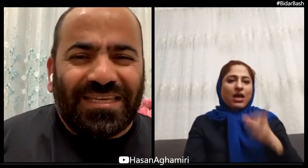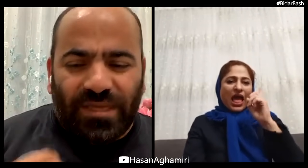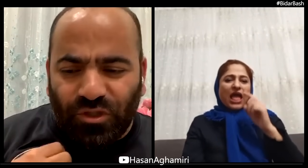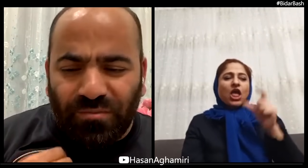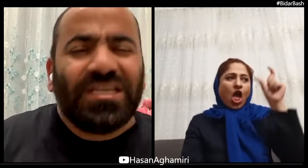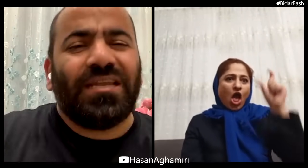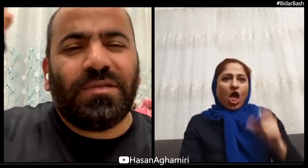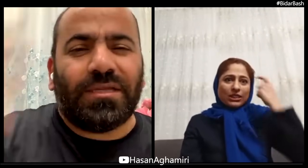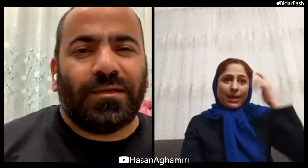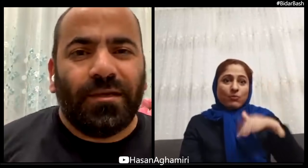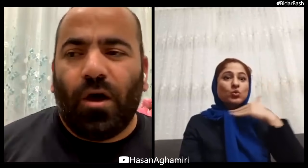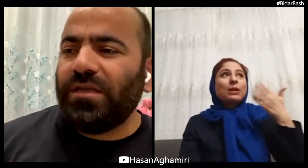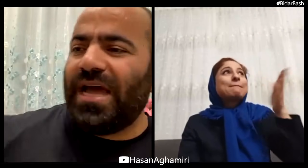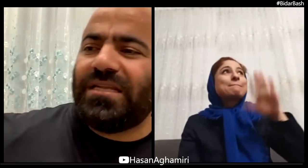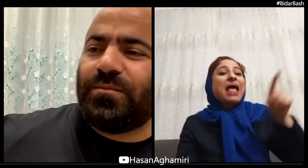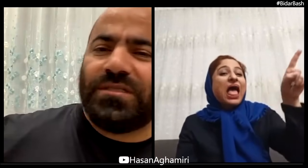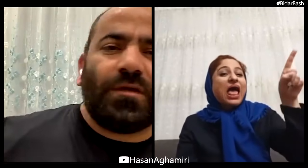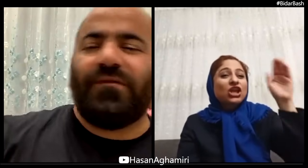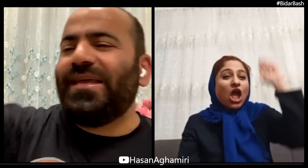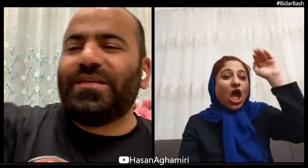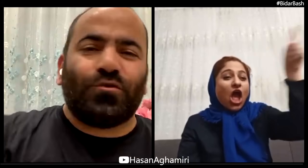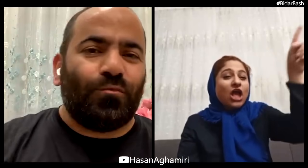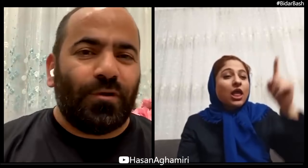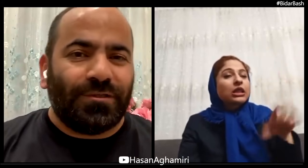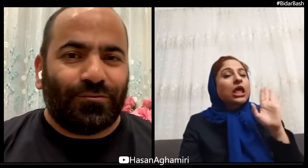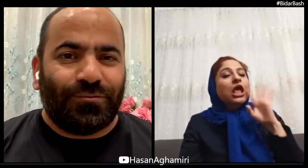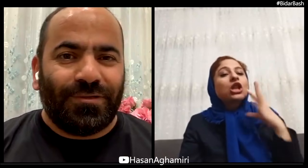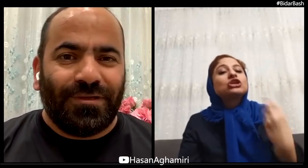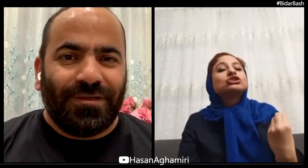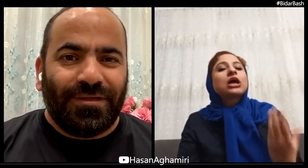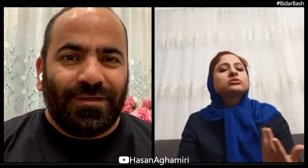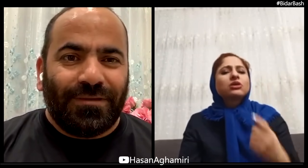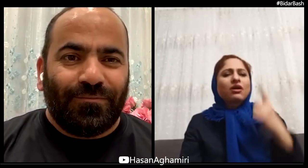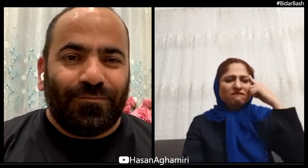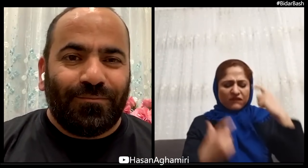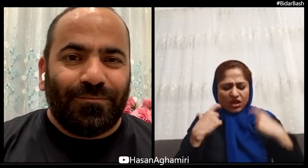لباس دیگه، این لباس رو میکنه میره. آقا دهنت بازا، ولش کن بابا جون،